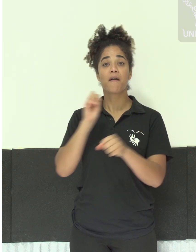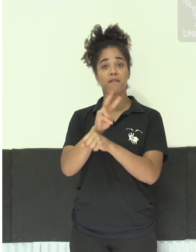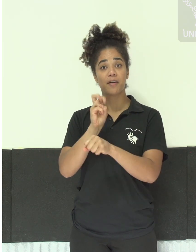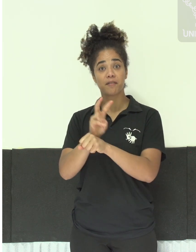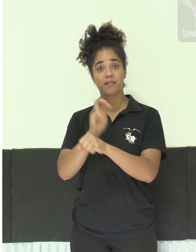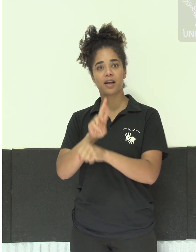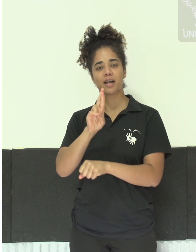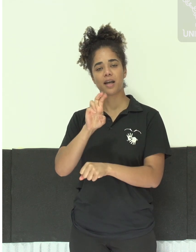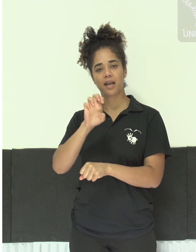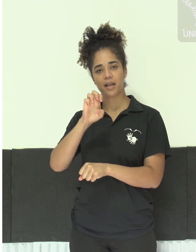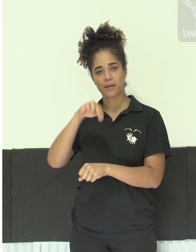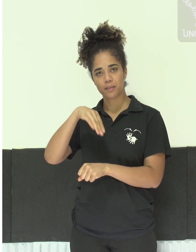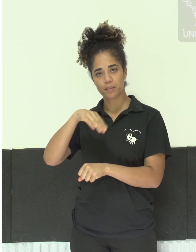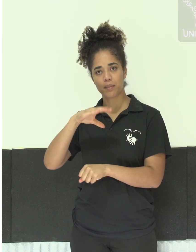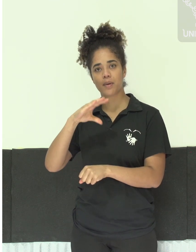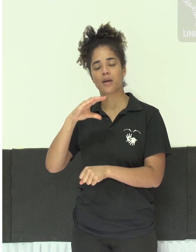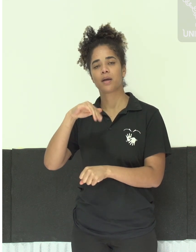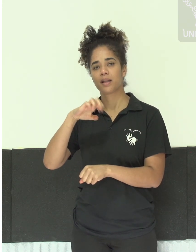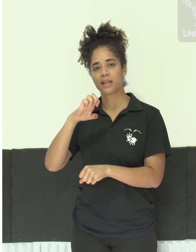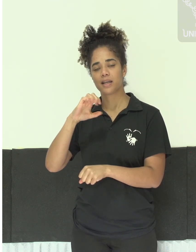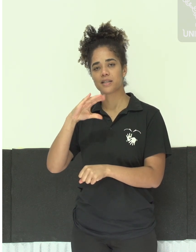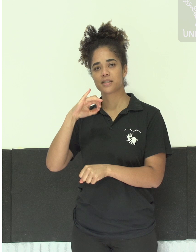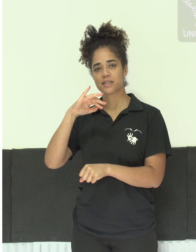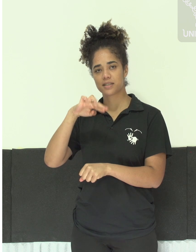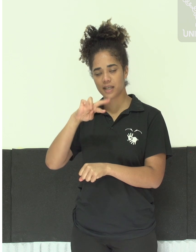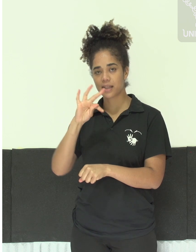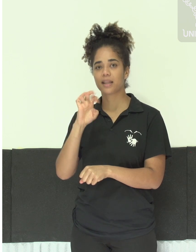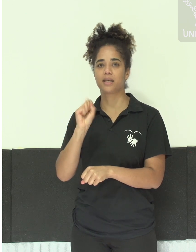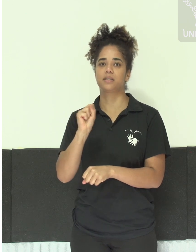UNILA 2023, o qual